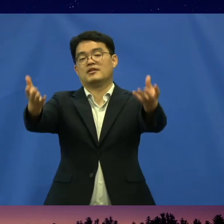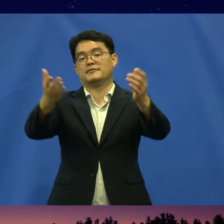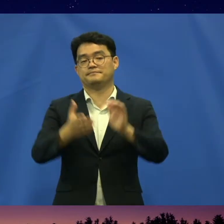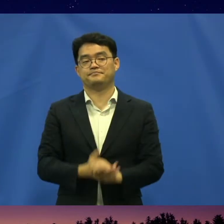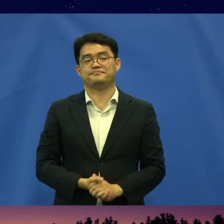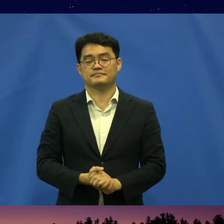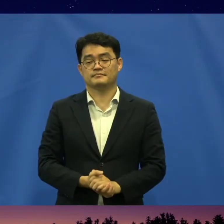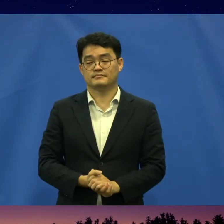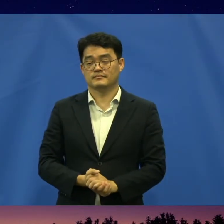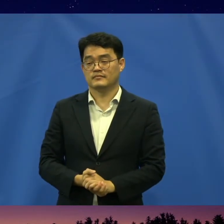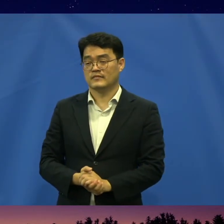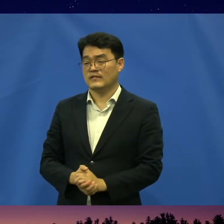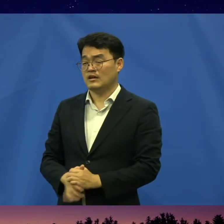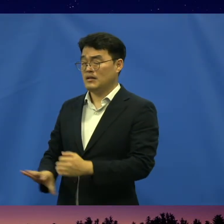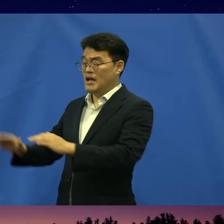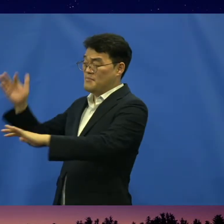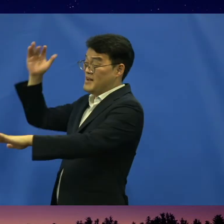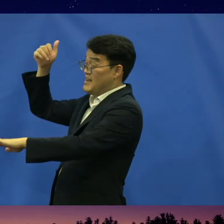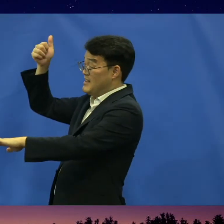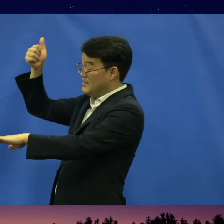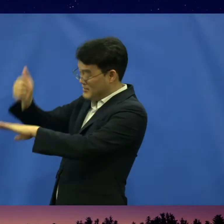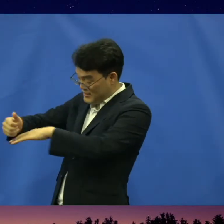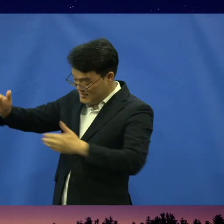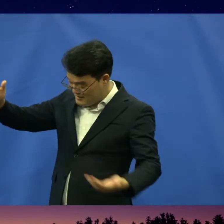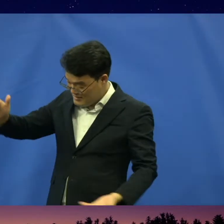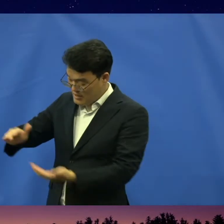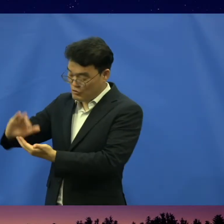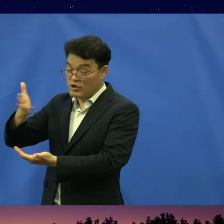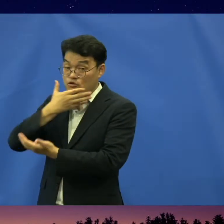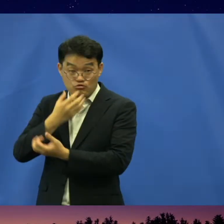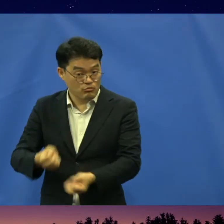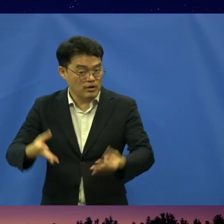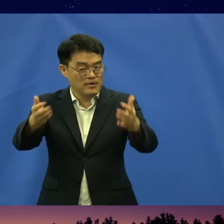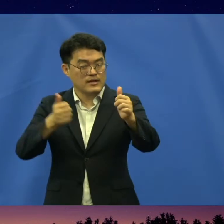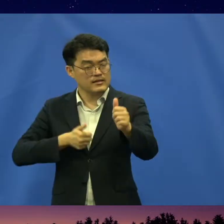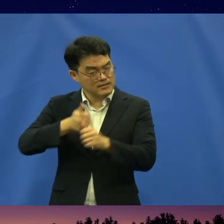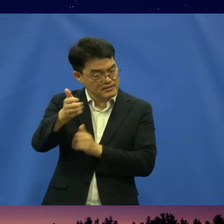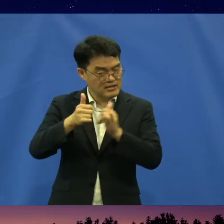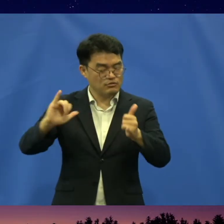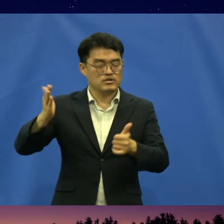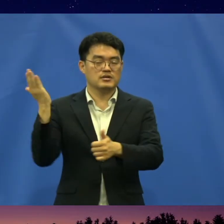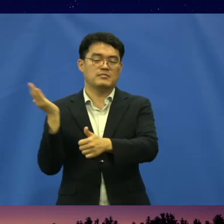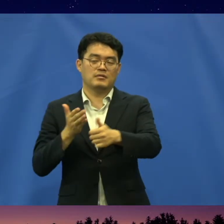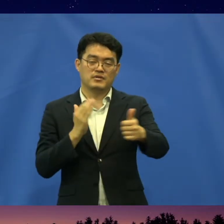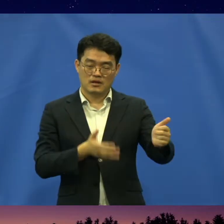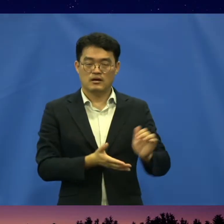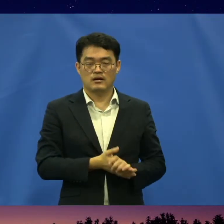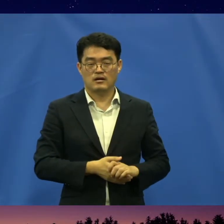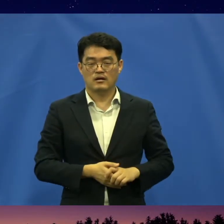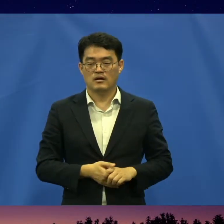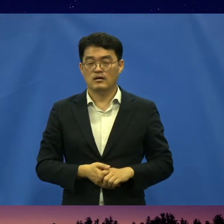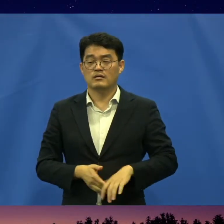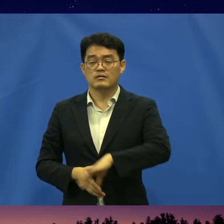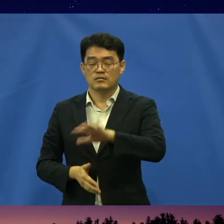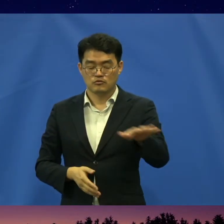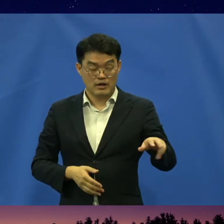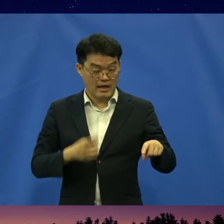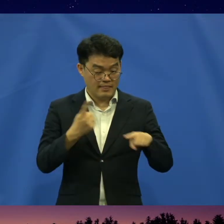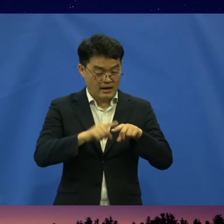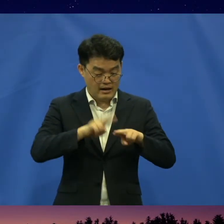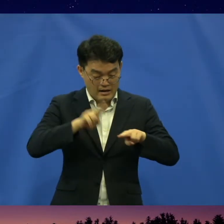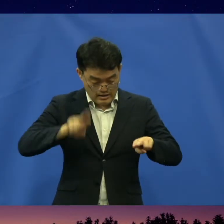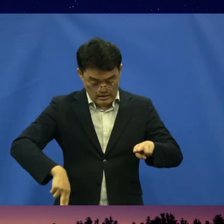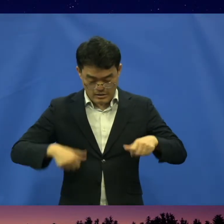축원합니다. 끝 지점에까지 가시기를 축원합니다. 승리자가 되시기를 바랍니다. 오중하차하지 마십시오.